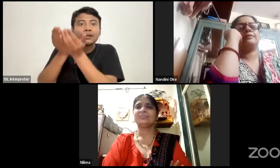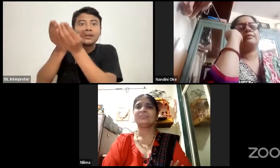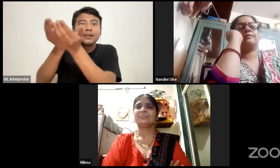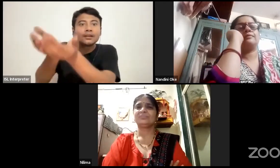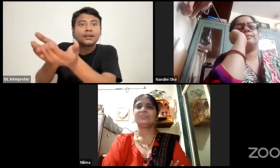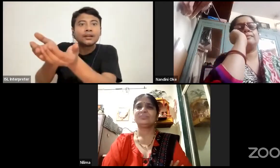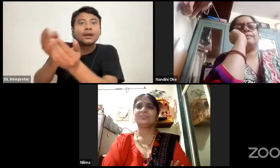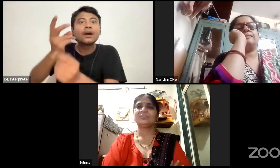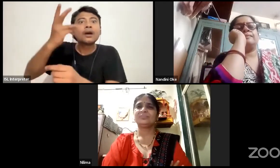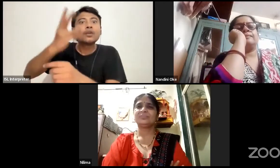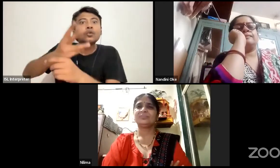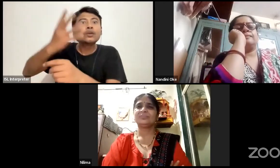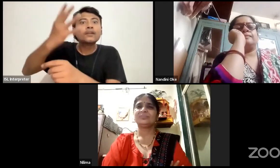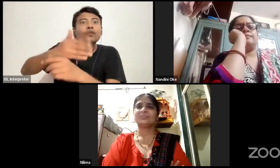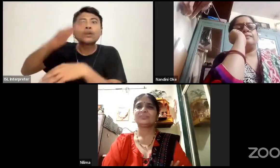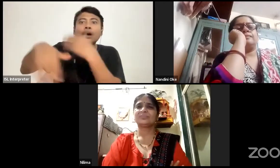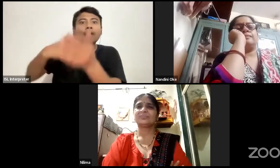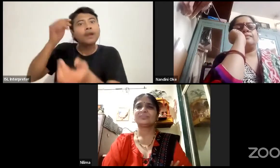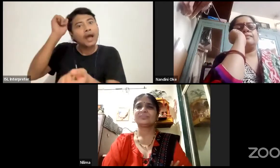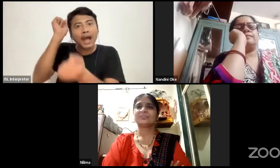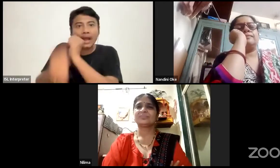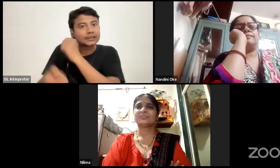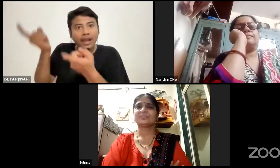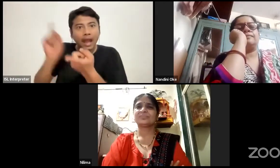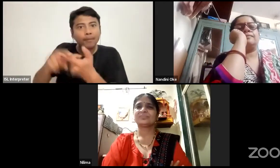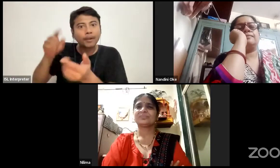किया, भगवान ने मुझे बचा दिया।